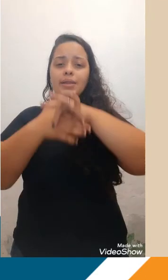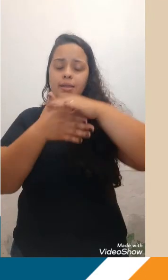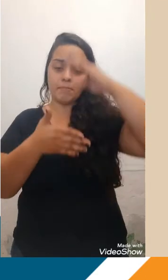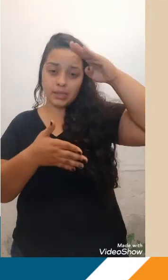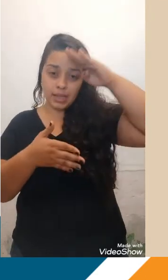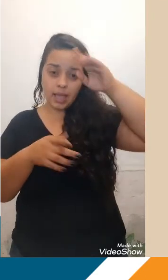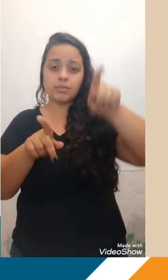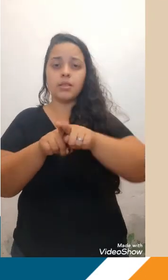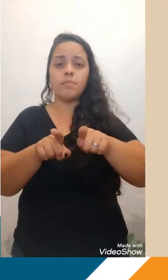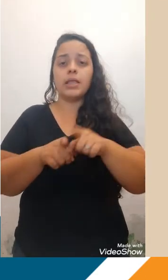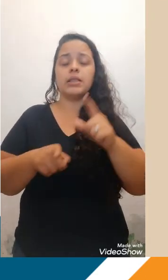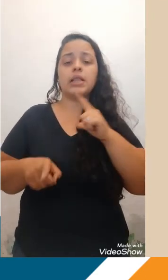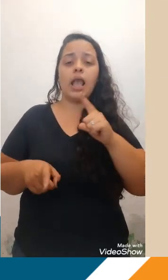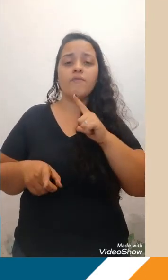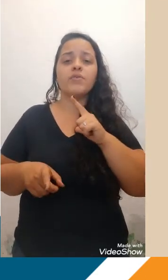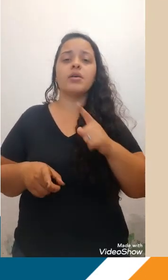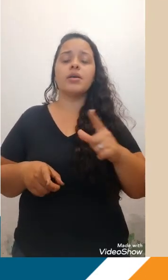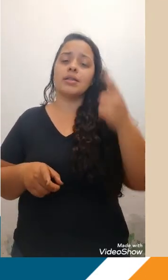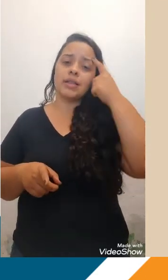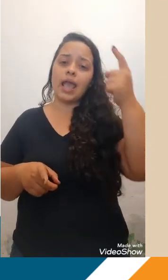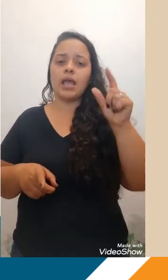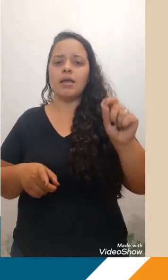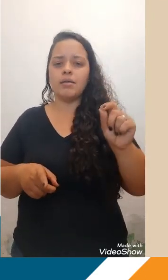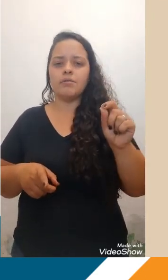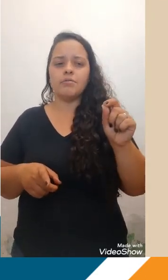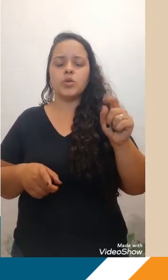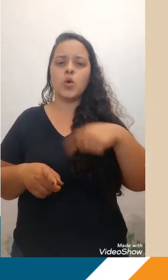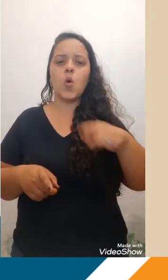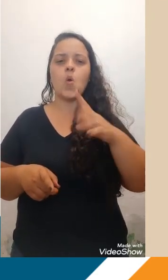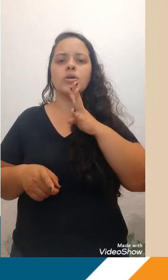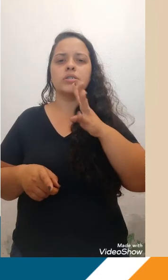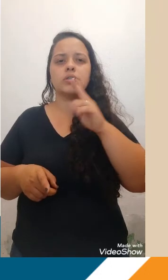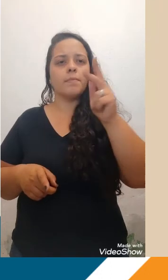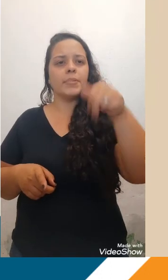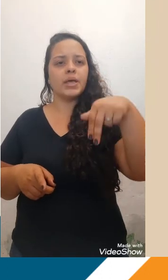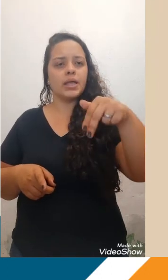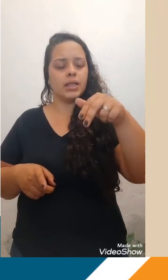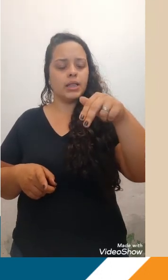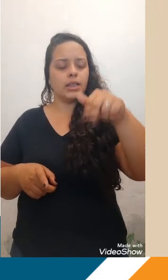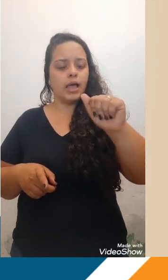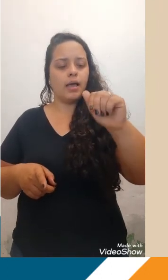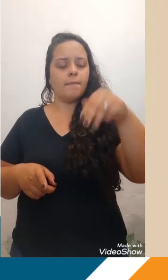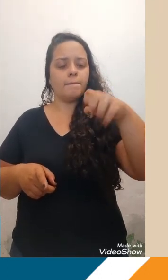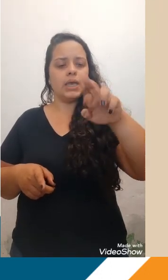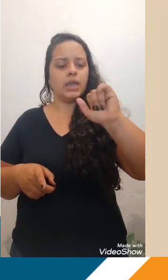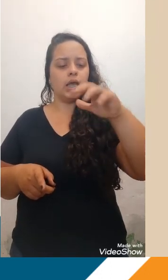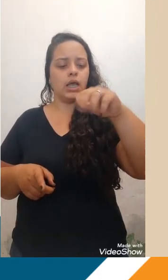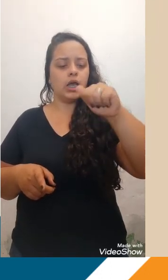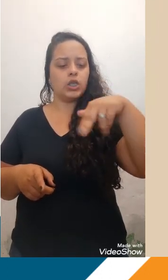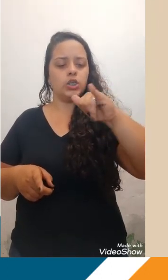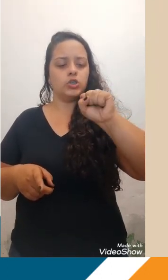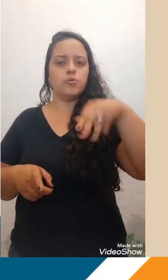militar, também teve consigo a ideia que ficou conhecida como pan-americanismo ou bolivarianismo,